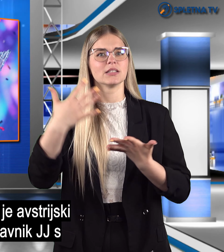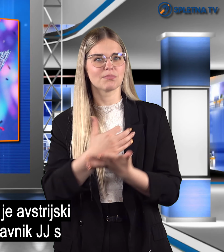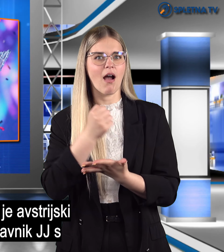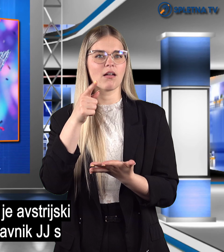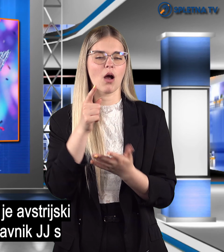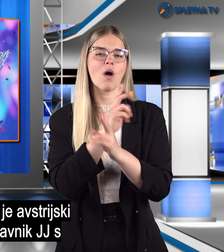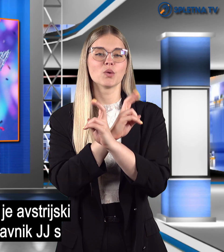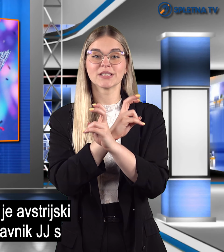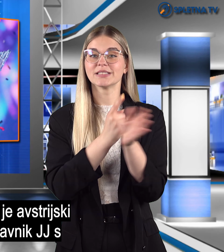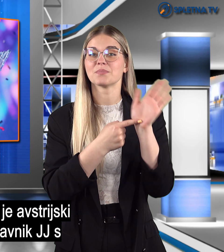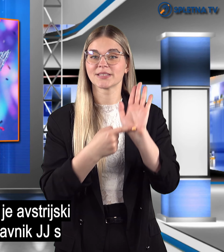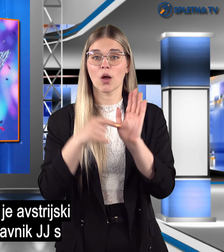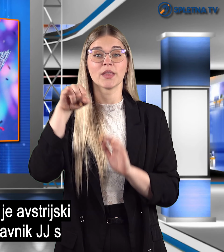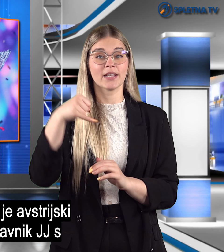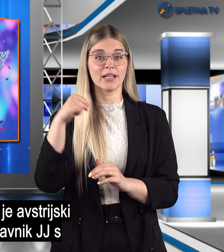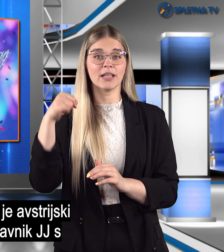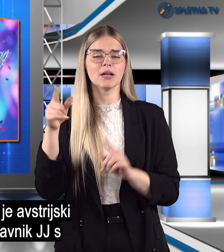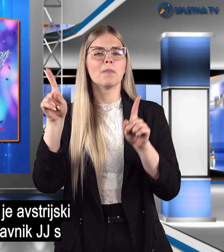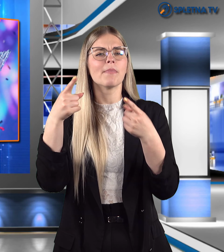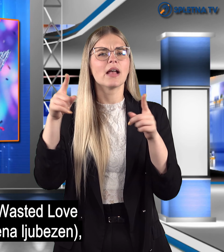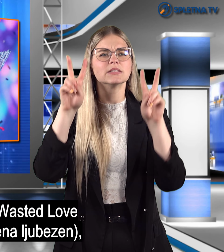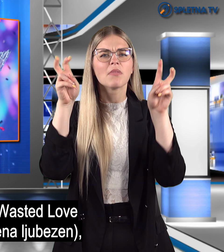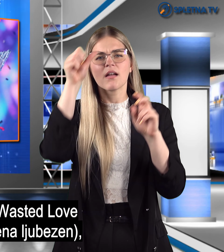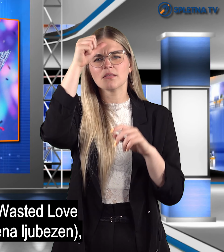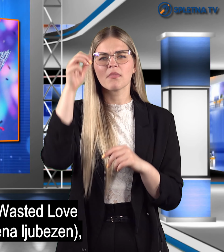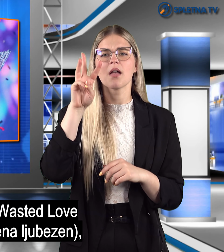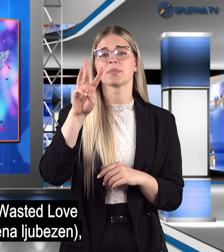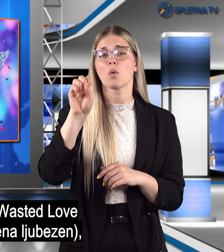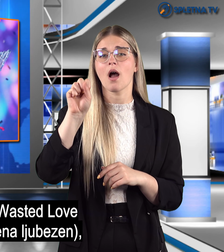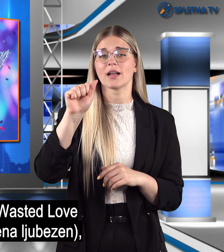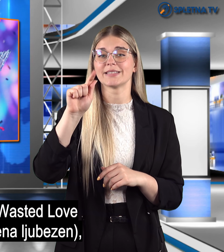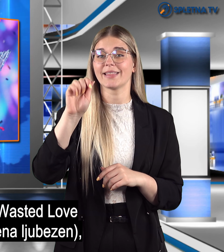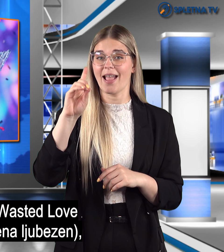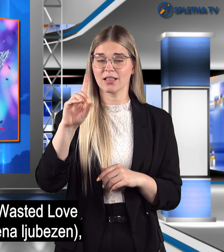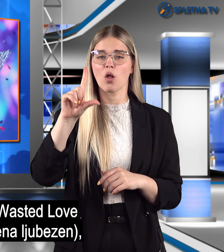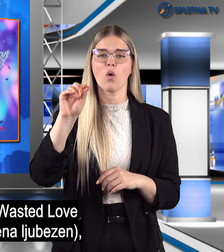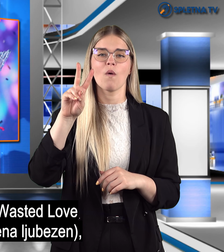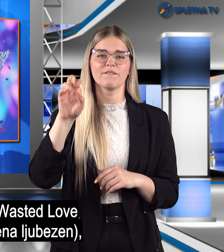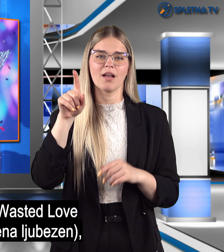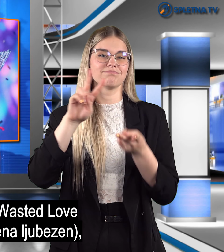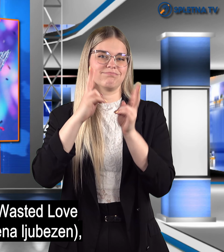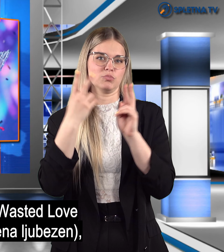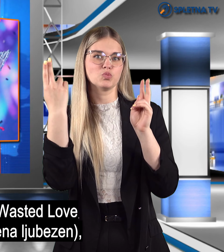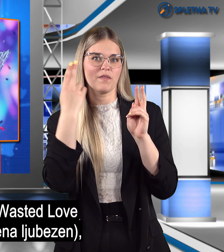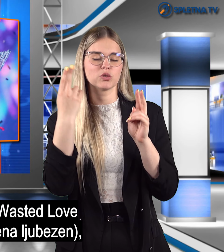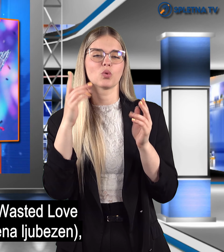Zmagal je avstrijski predstavnik JJ s pesmijo Wasted Love, zapravljena ljubezen, ki govori